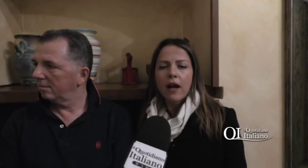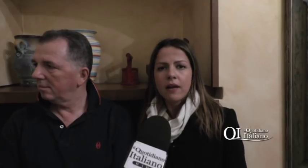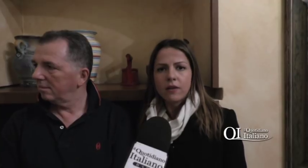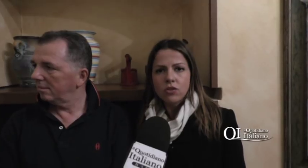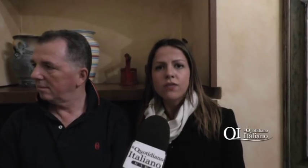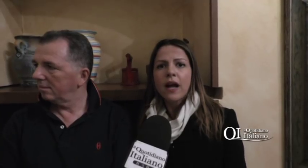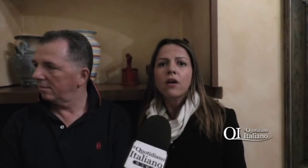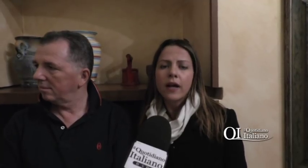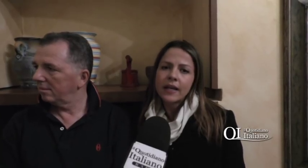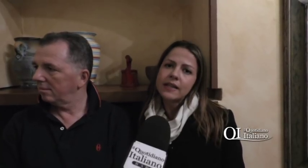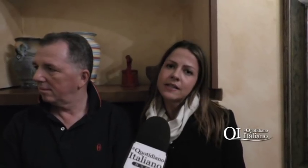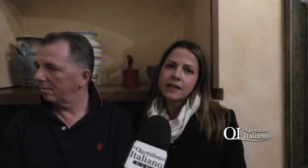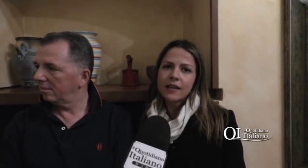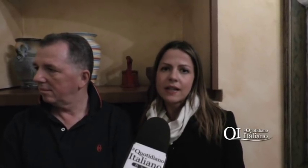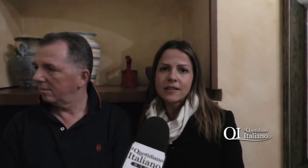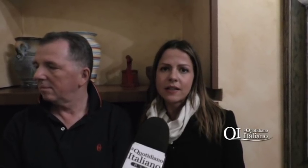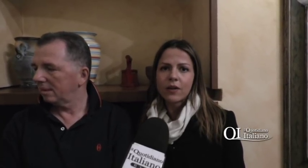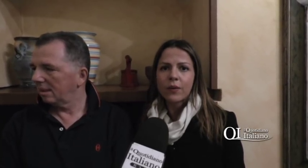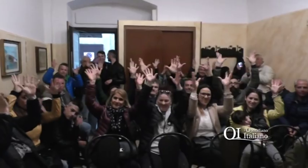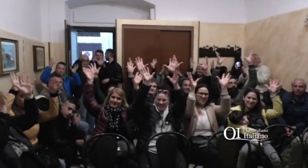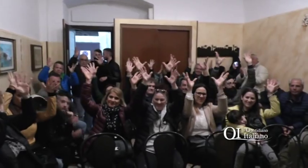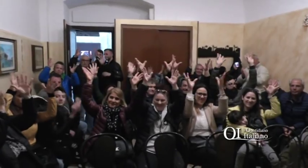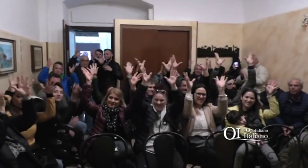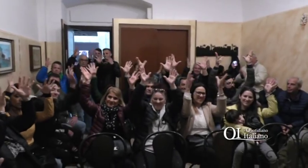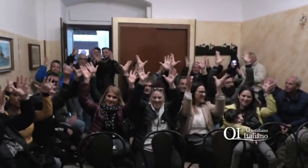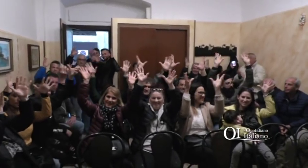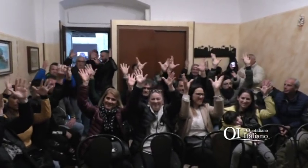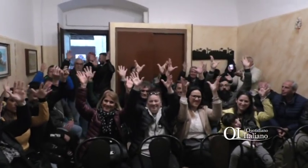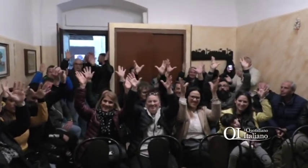venga eletto al nostro fianco e nella lista di Dirella sindaco.